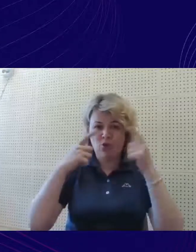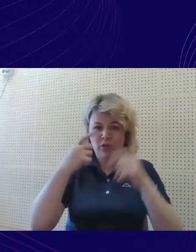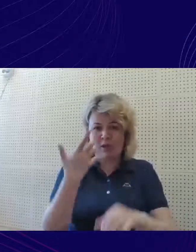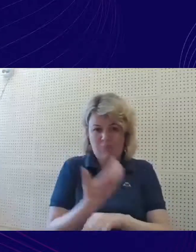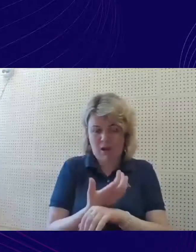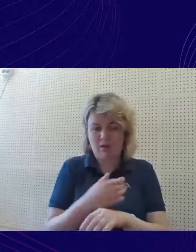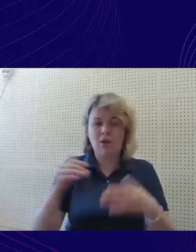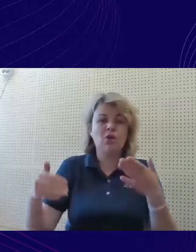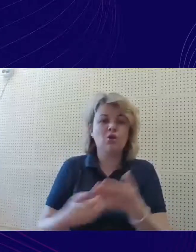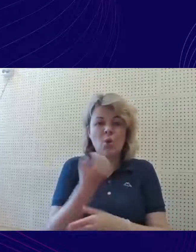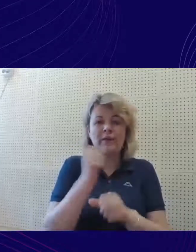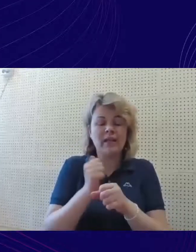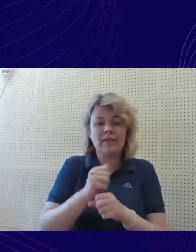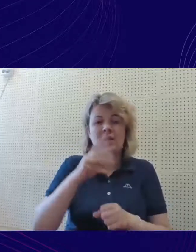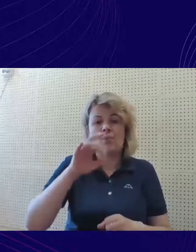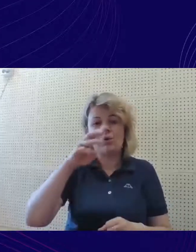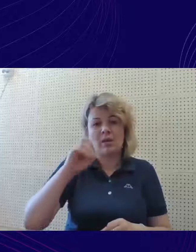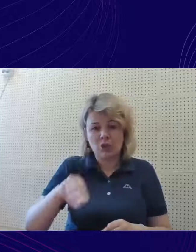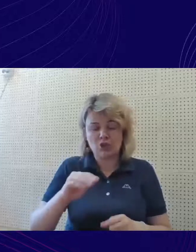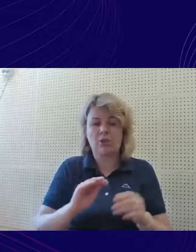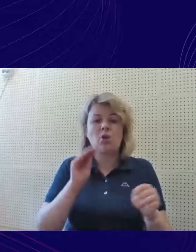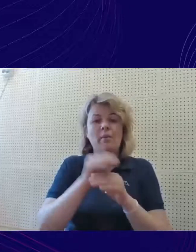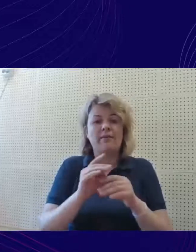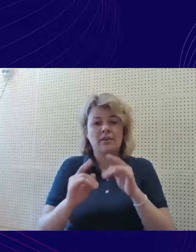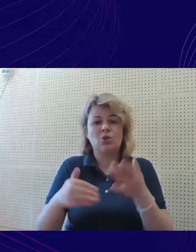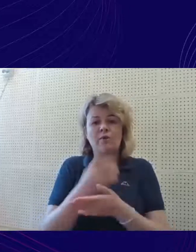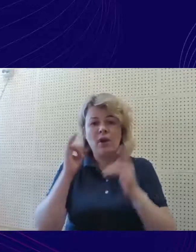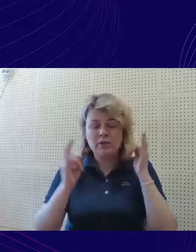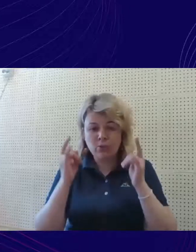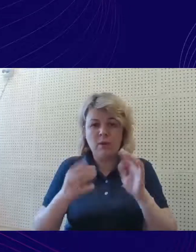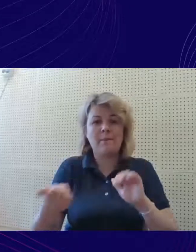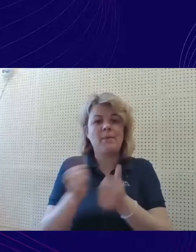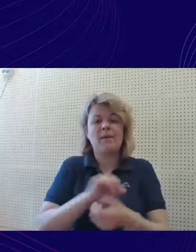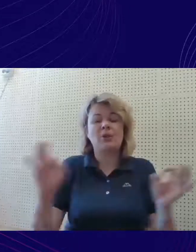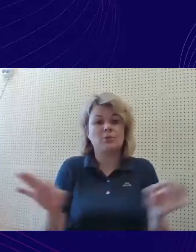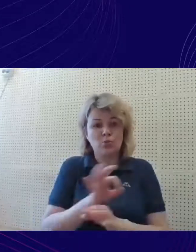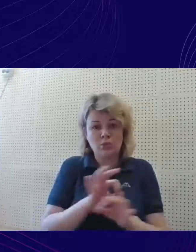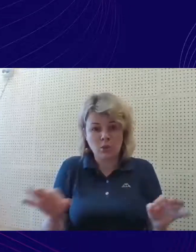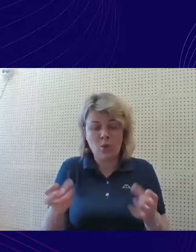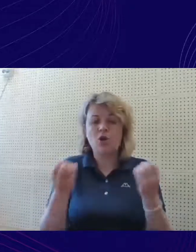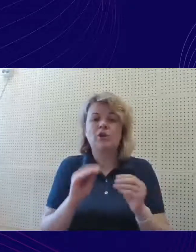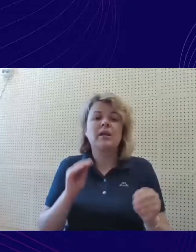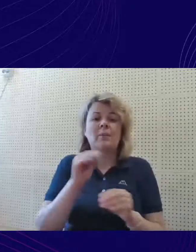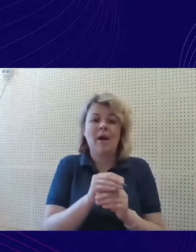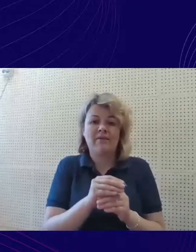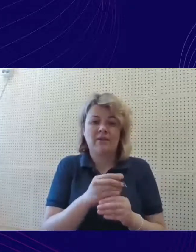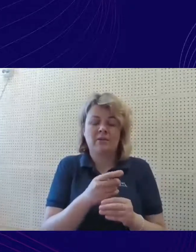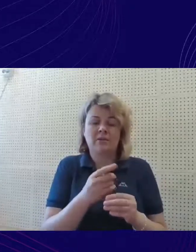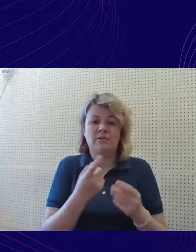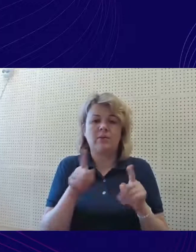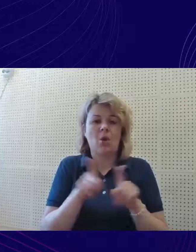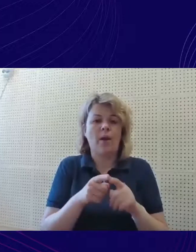Перемонтировать, переозвучить, поменять музыку, а еще ввести некий эмоциональный